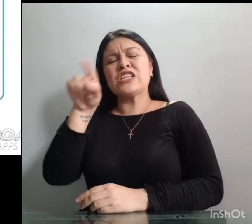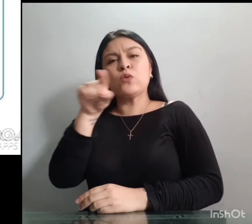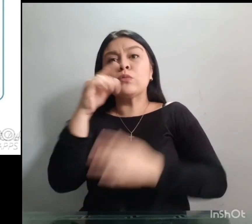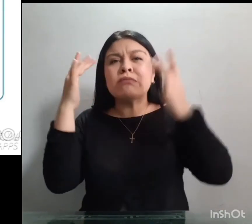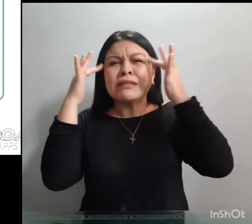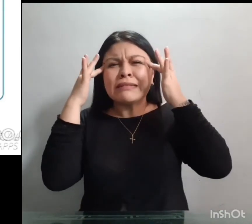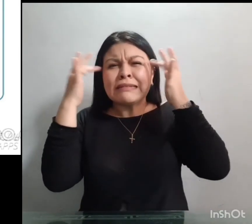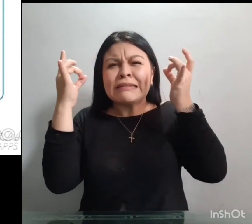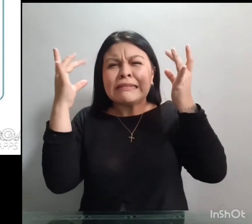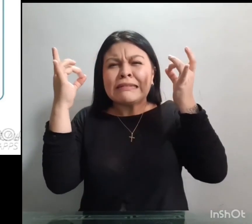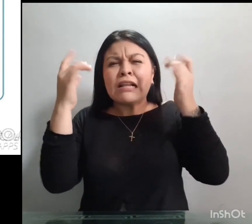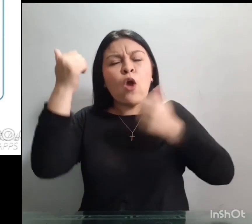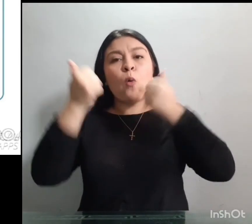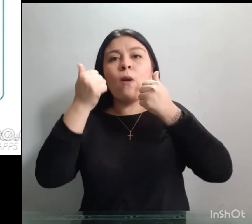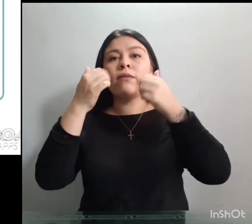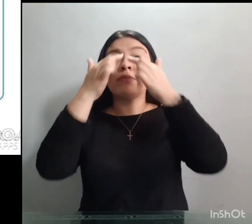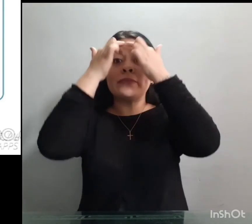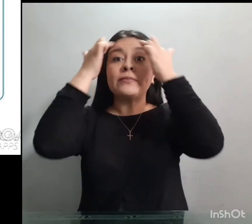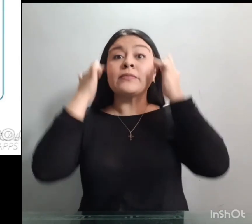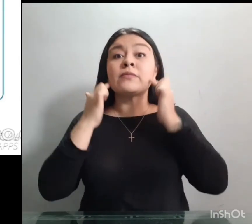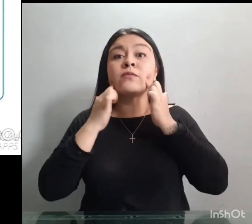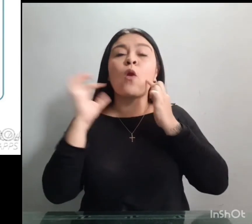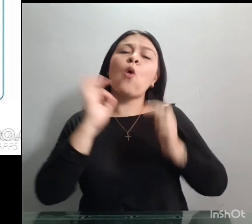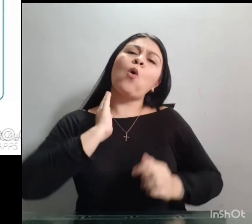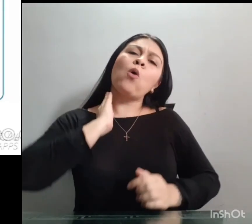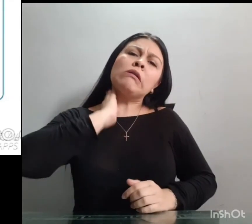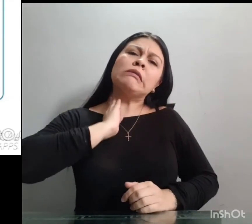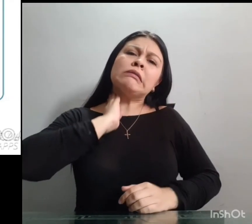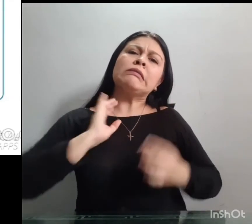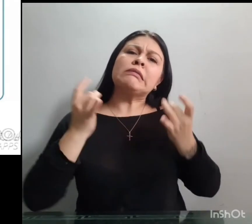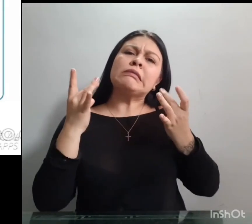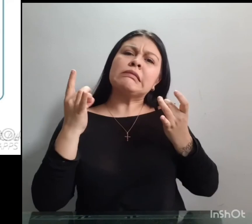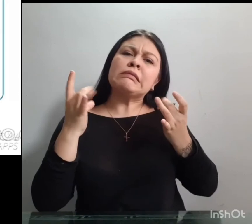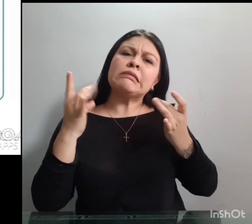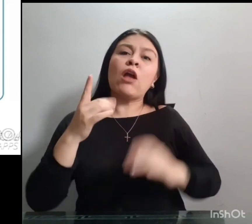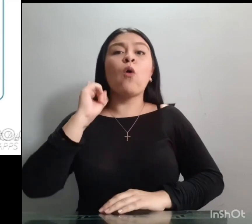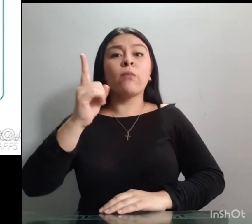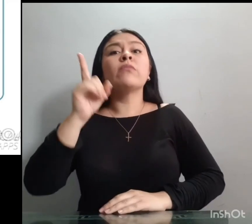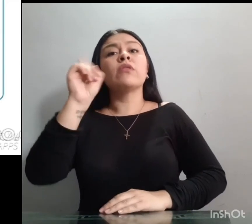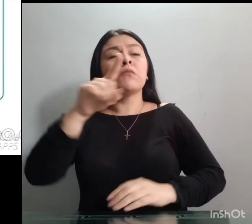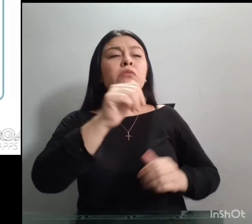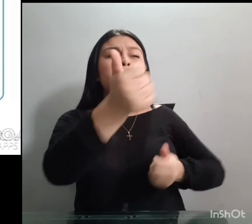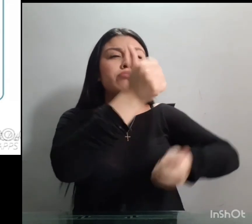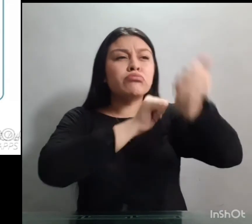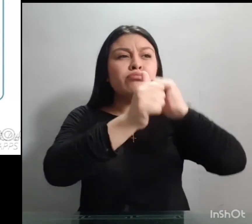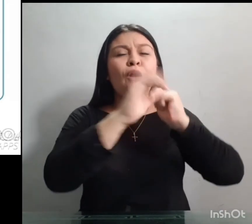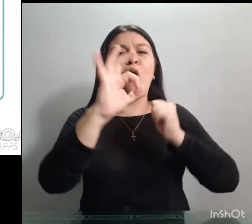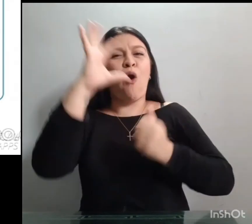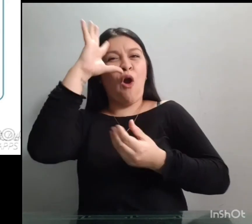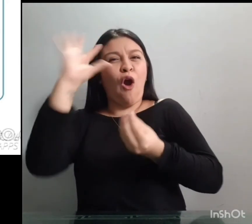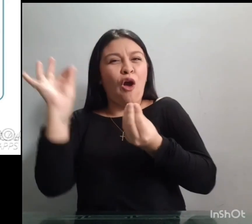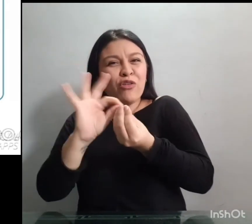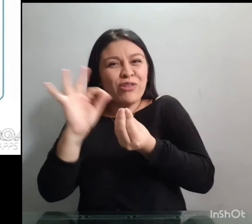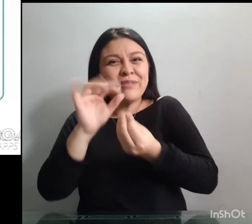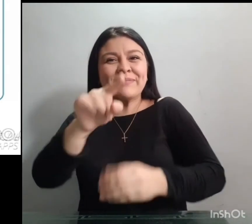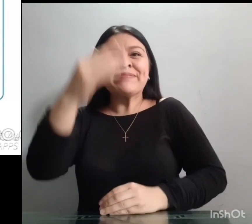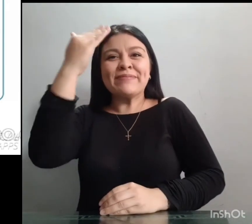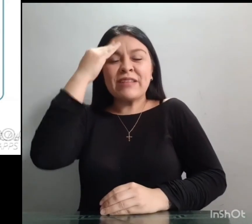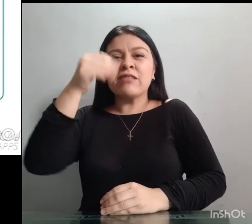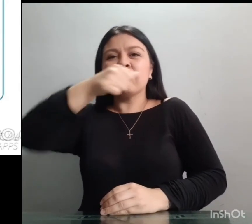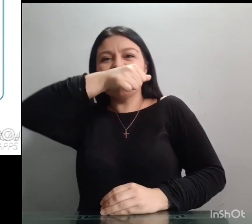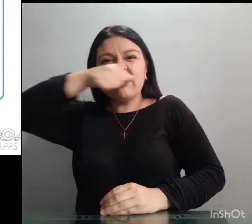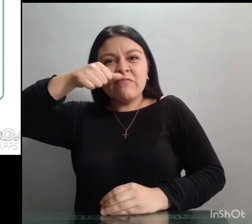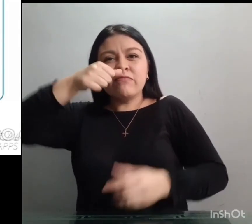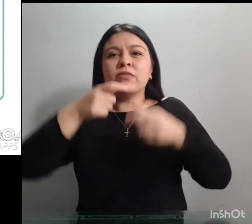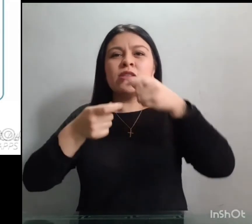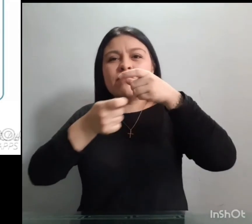en cara, en cuello, o las enfermedades al sistema nervioso causadas por el alcohol o por drogas ilegales, las drogas psicoactivas, cocaína,